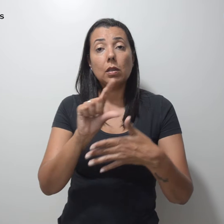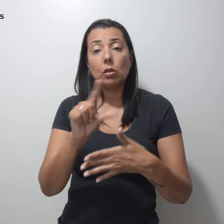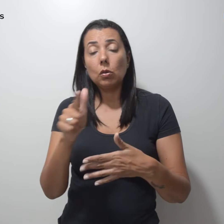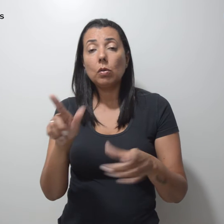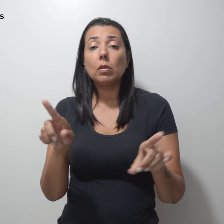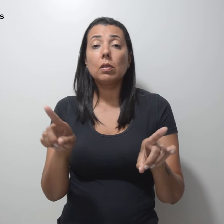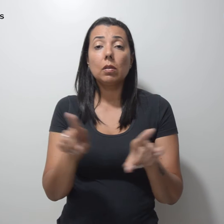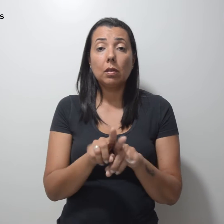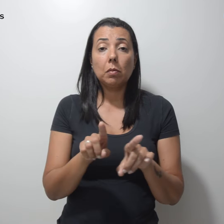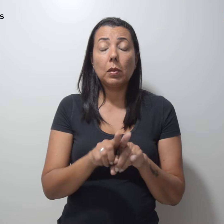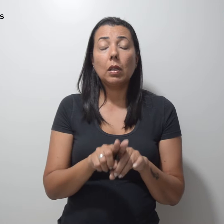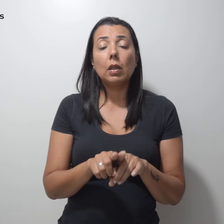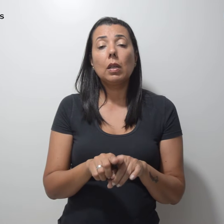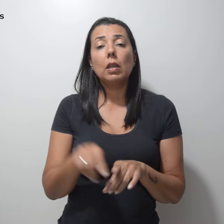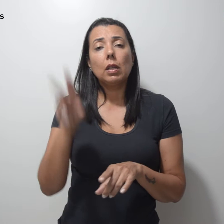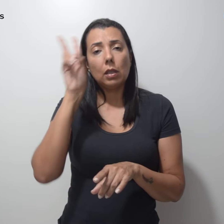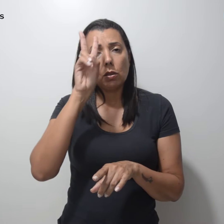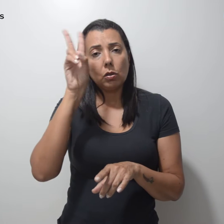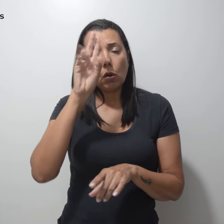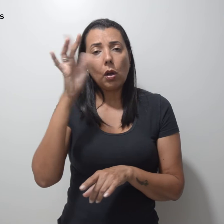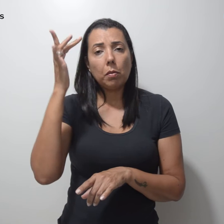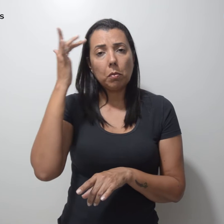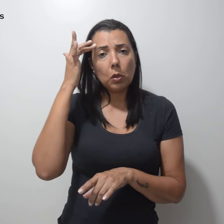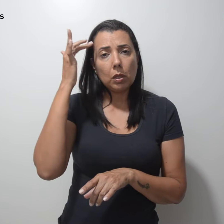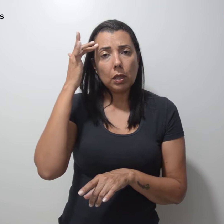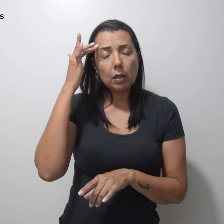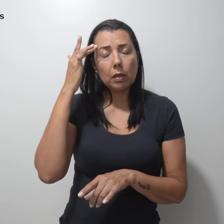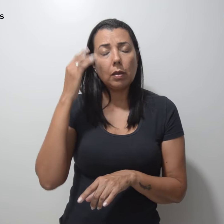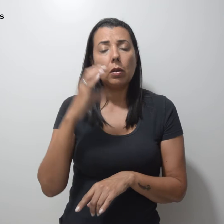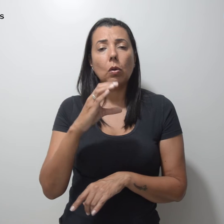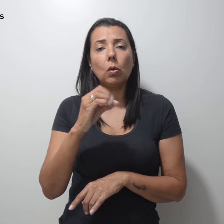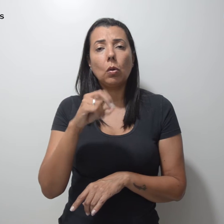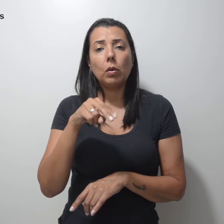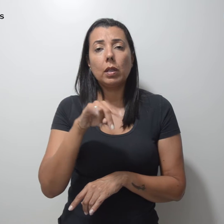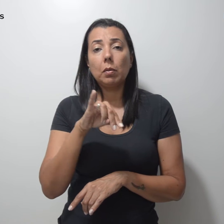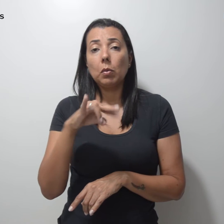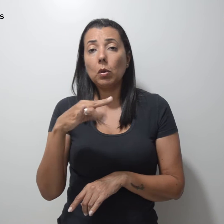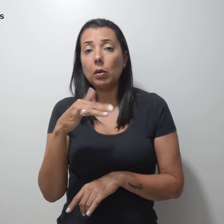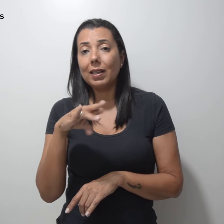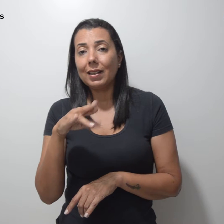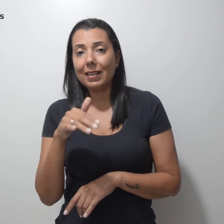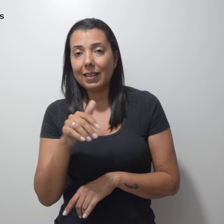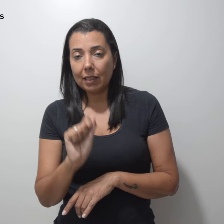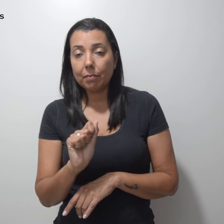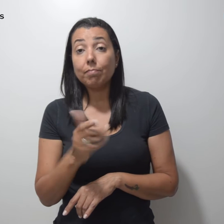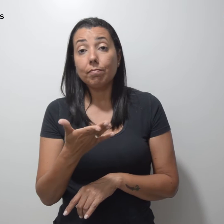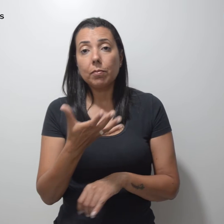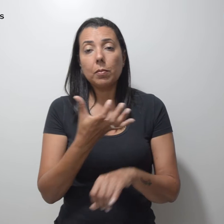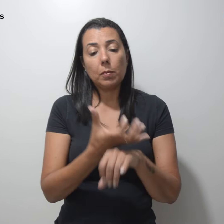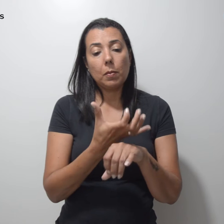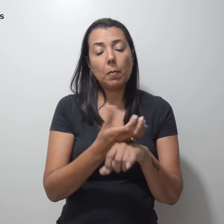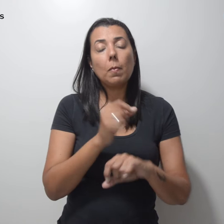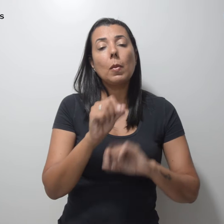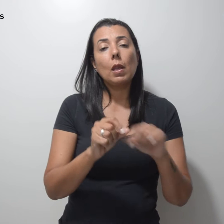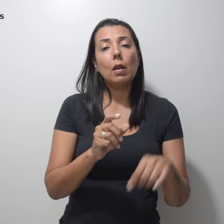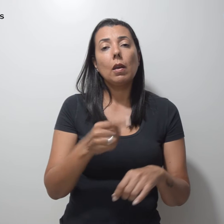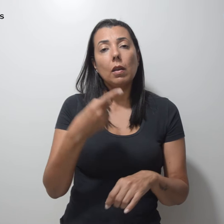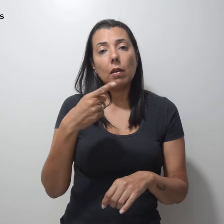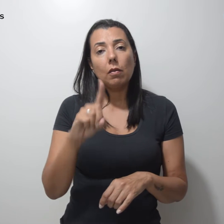temporalidades, como História Moderna, Contemporânea. Ou seja, é uma disciplina que a gente vai